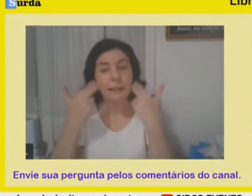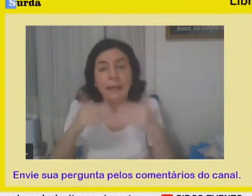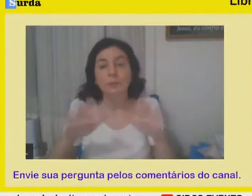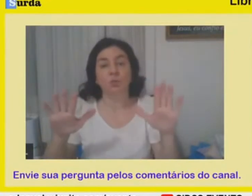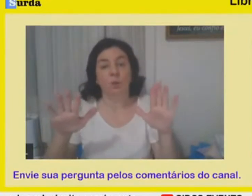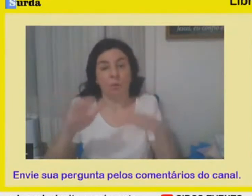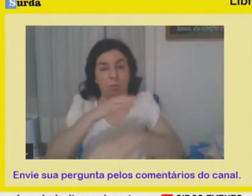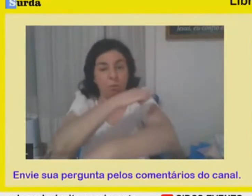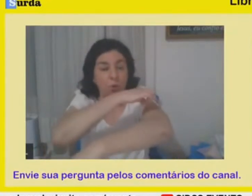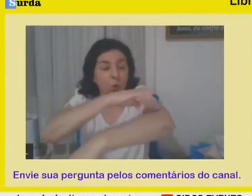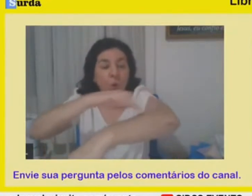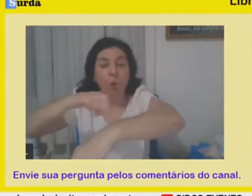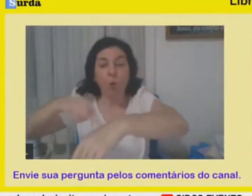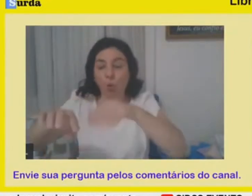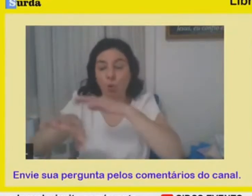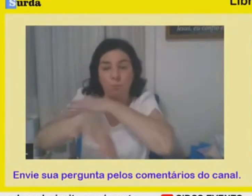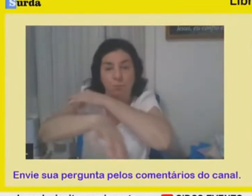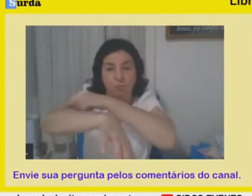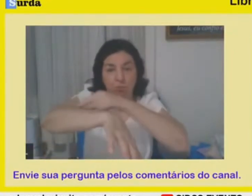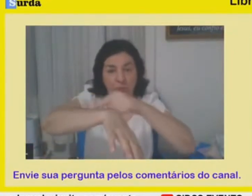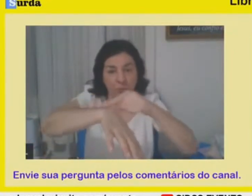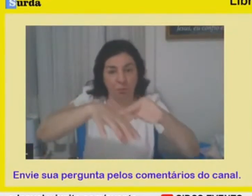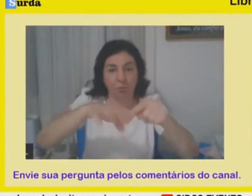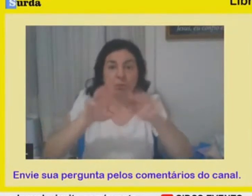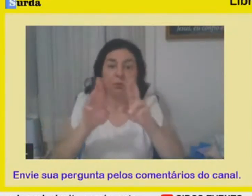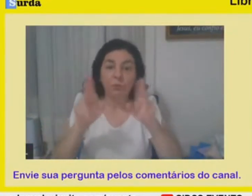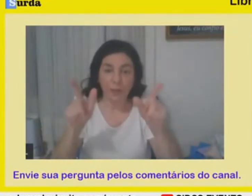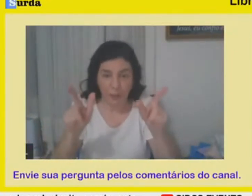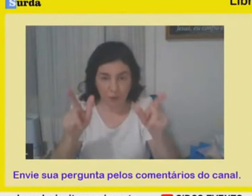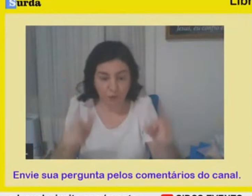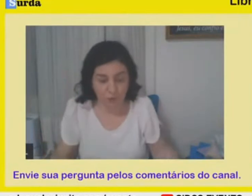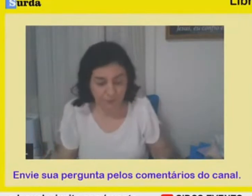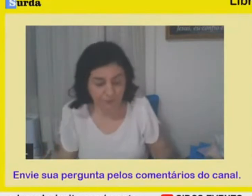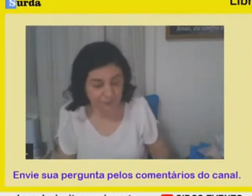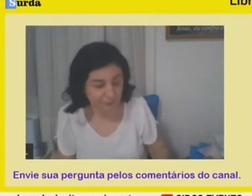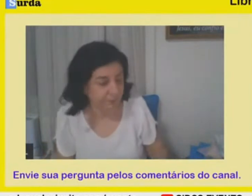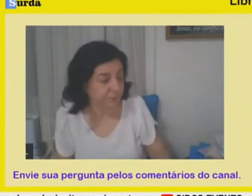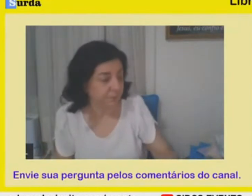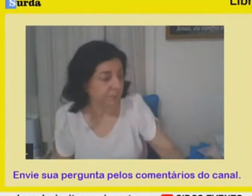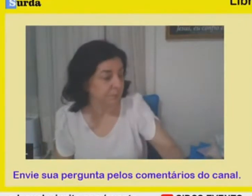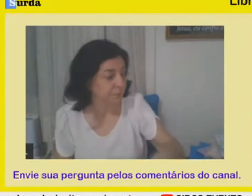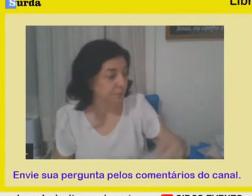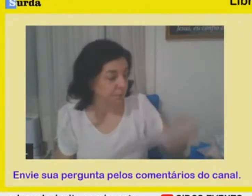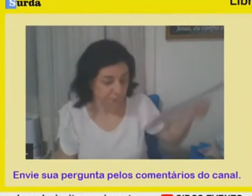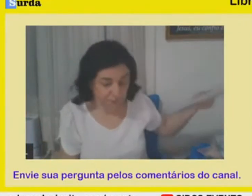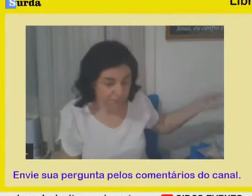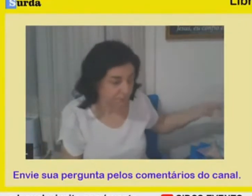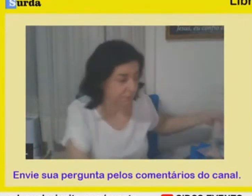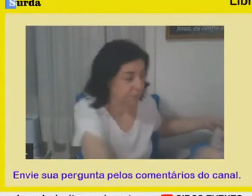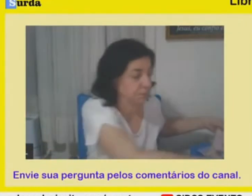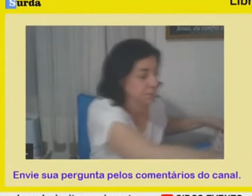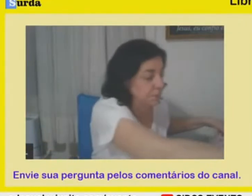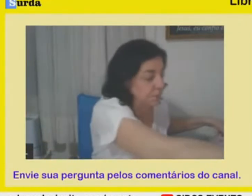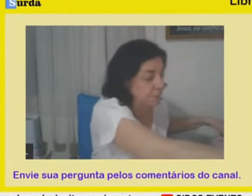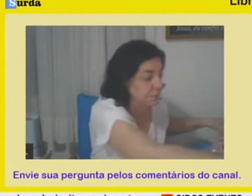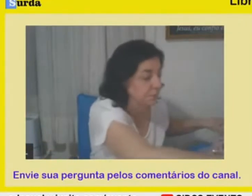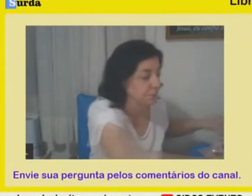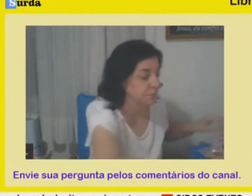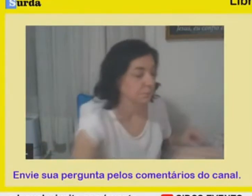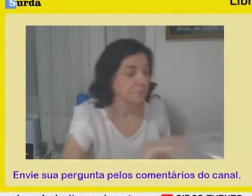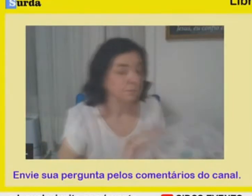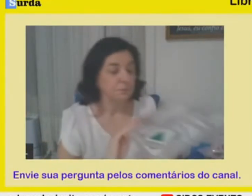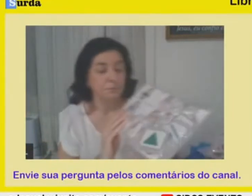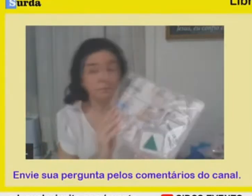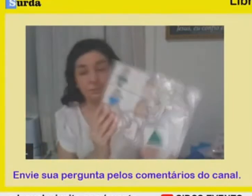bem. Não pode obrigar o aluno a esticar o dedo, a fazer tal coisa, porque cada aluno tem a sua